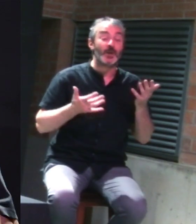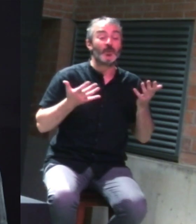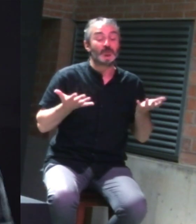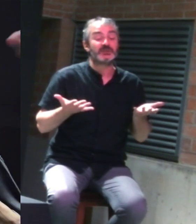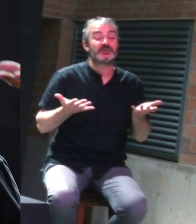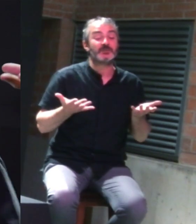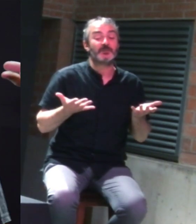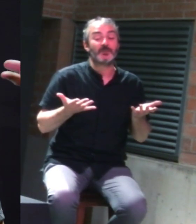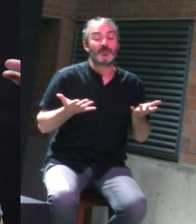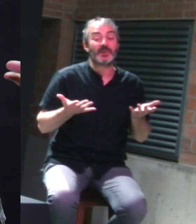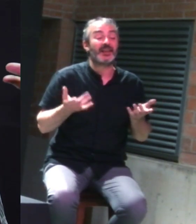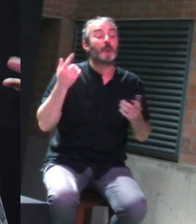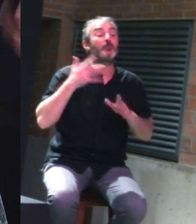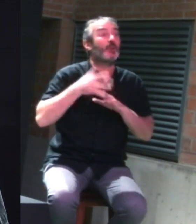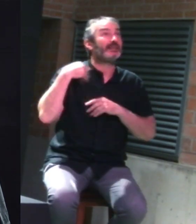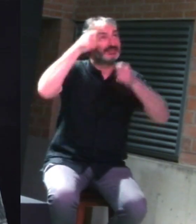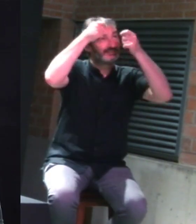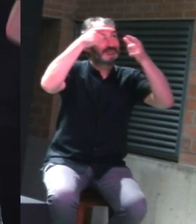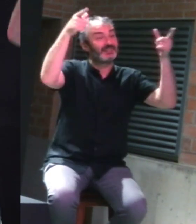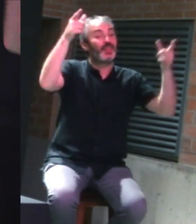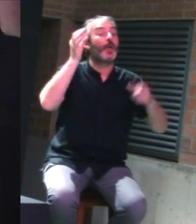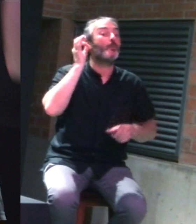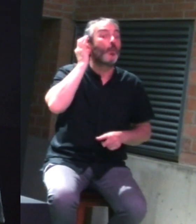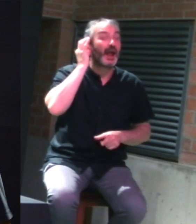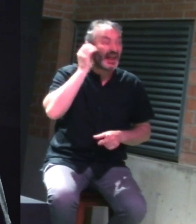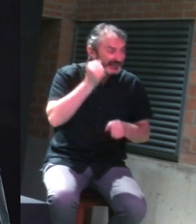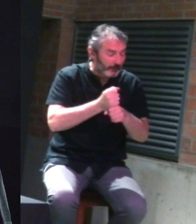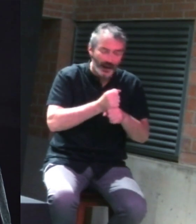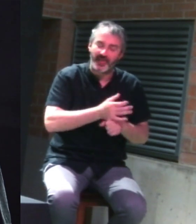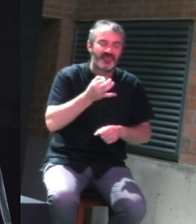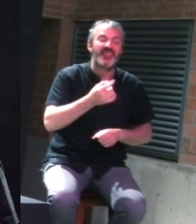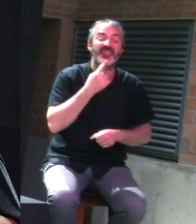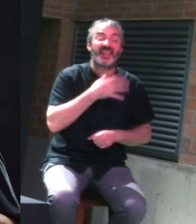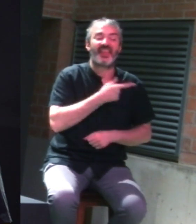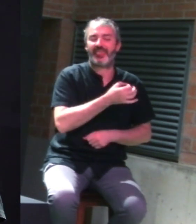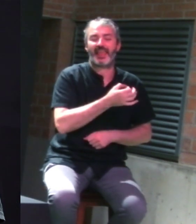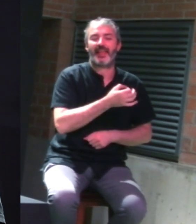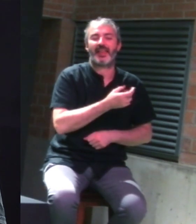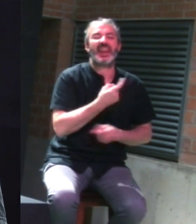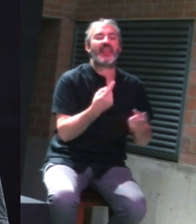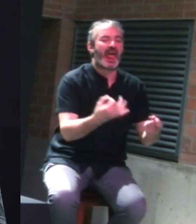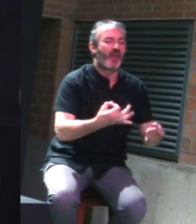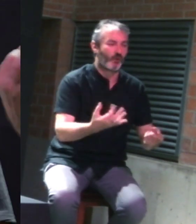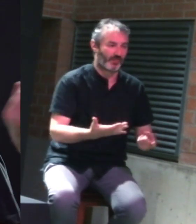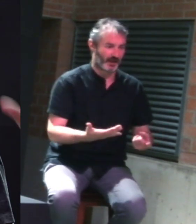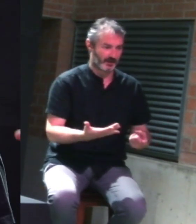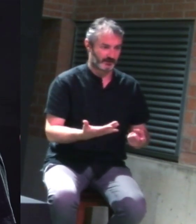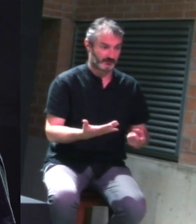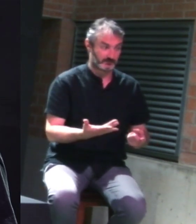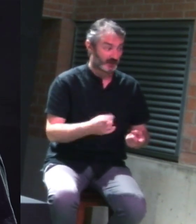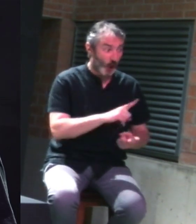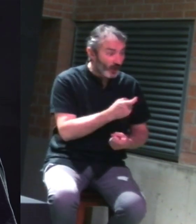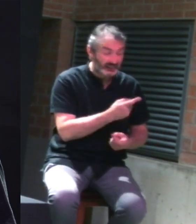idea de que solo trabajaban por necesidad, una necesidad perentoria del núcleo familiar es lo que las obligaba a salir fuera